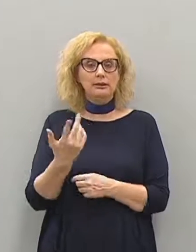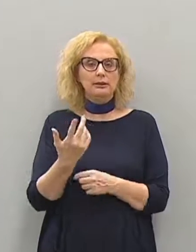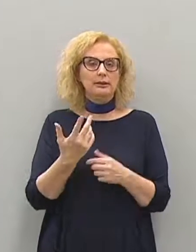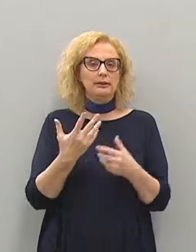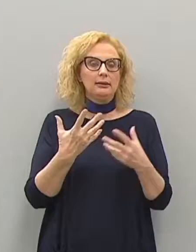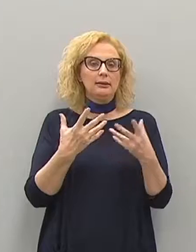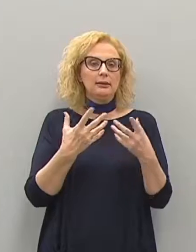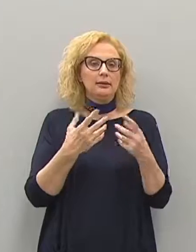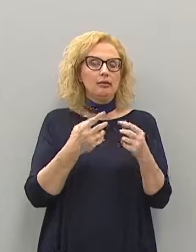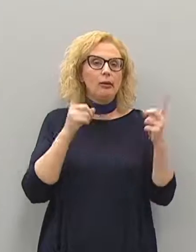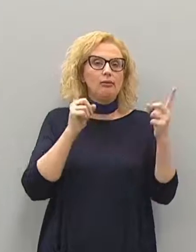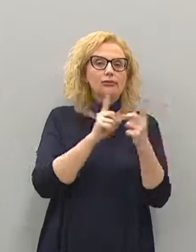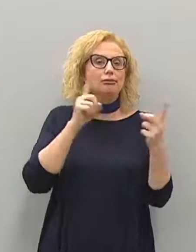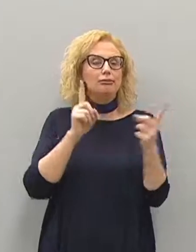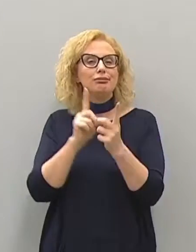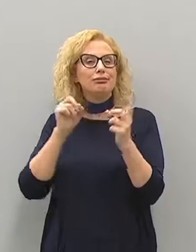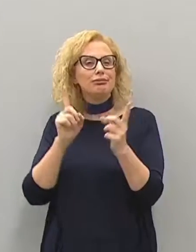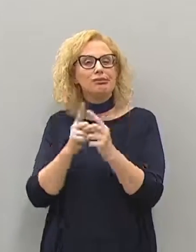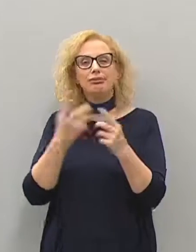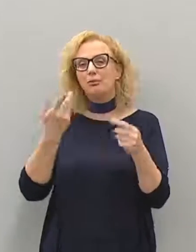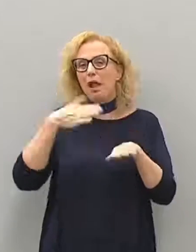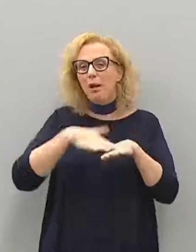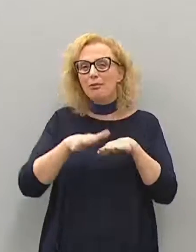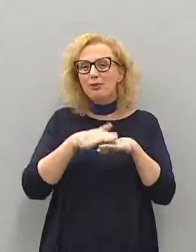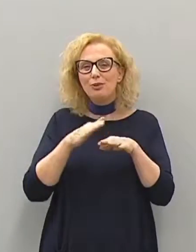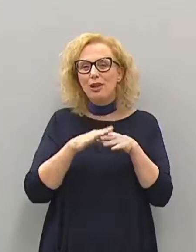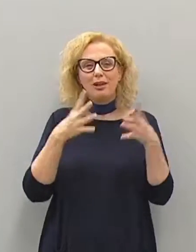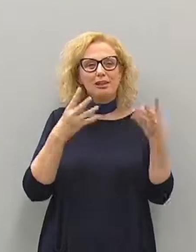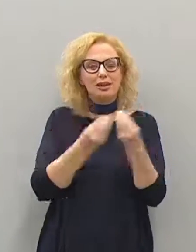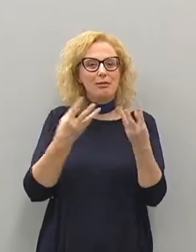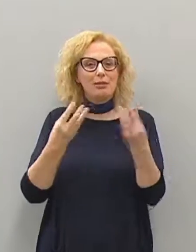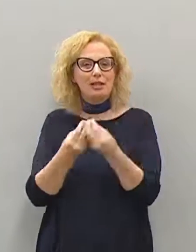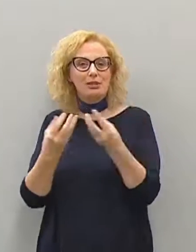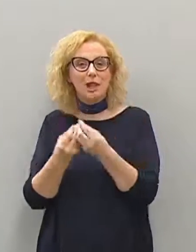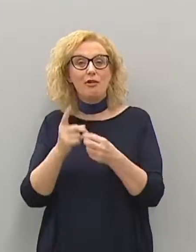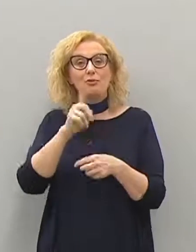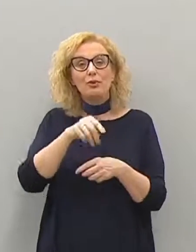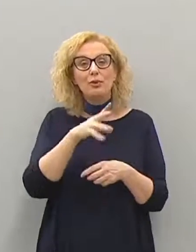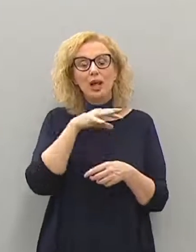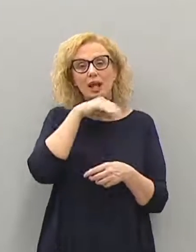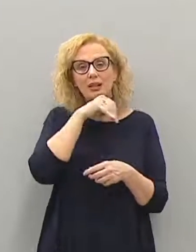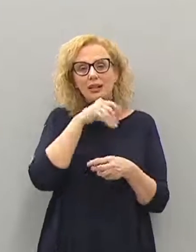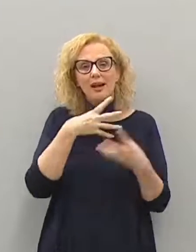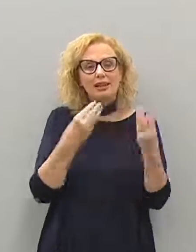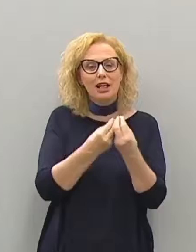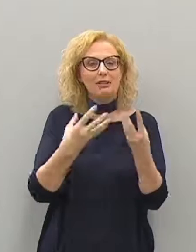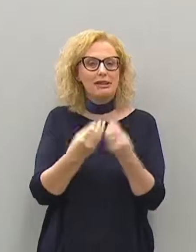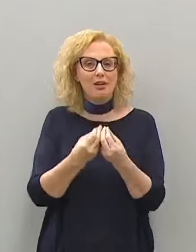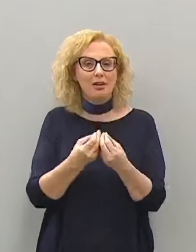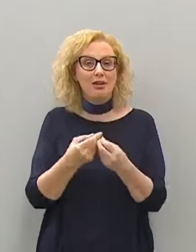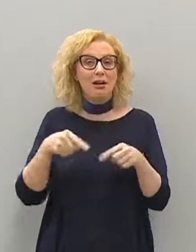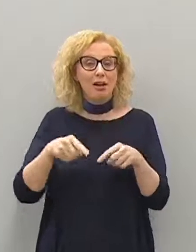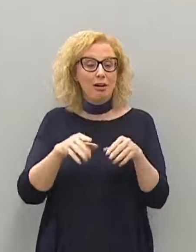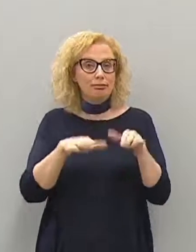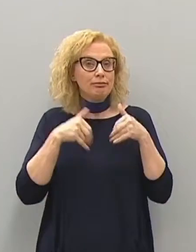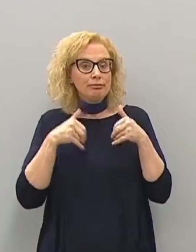sociali tipiche e abitudinali diciamo degli degli anziani non è semplice però